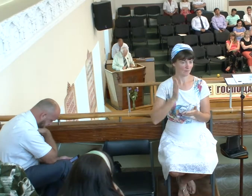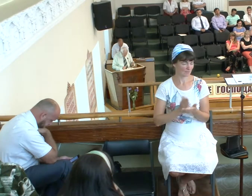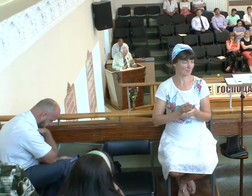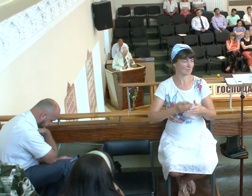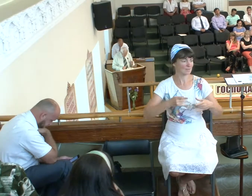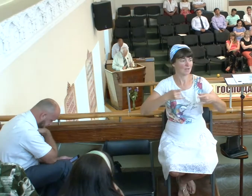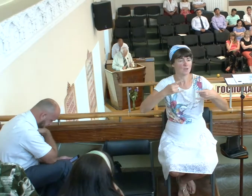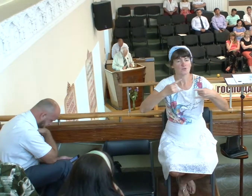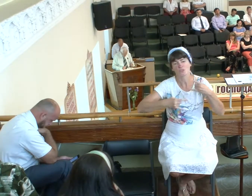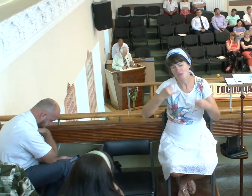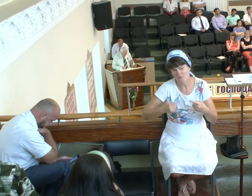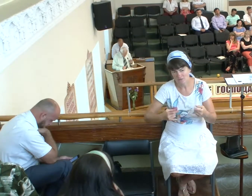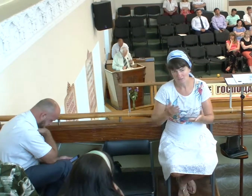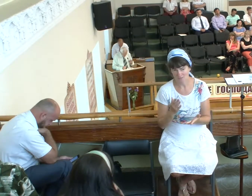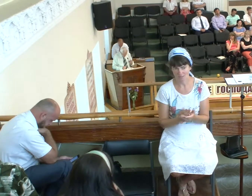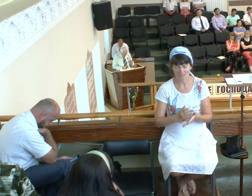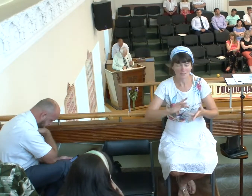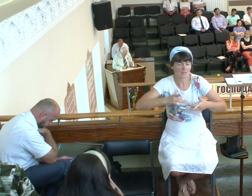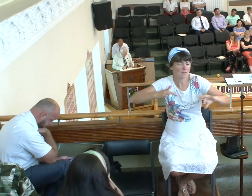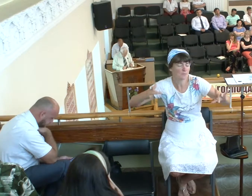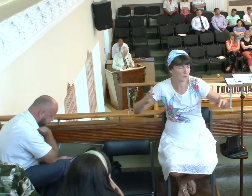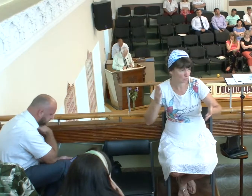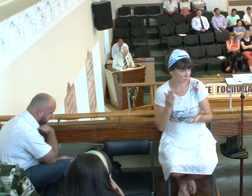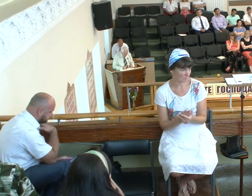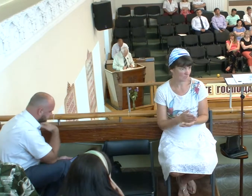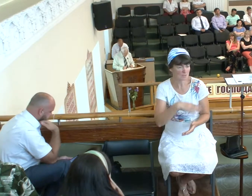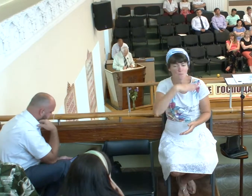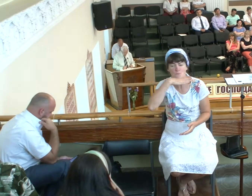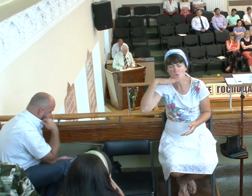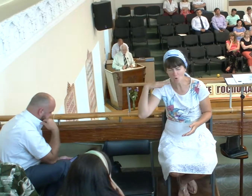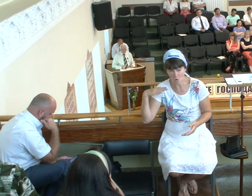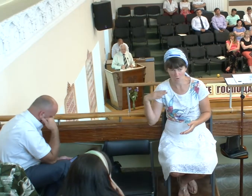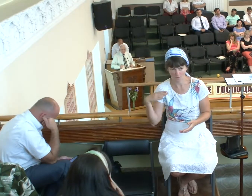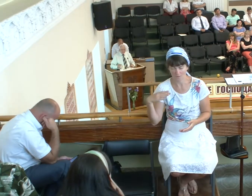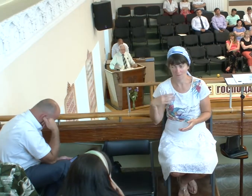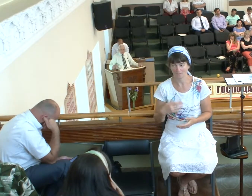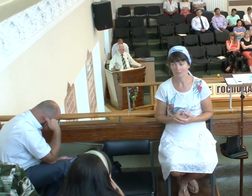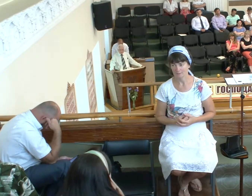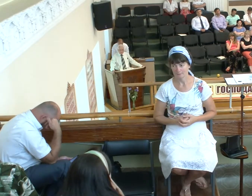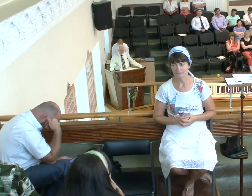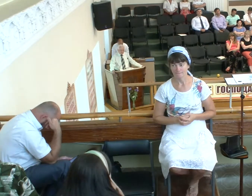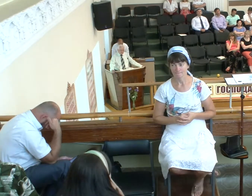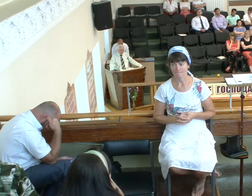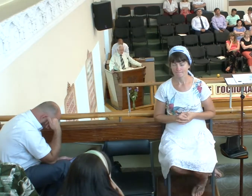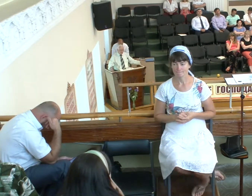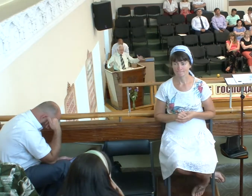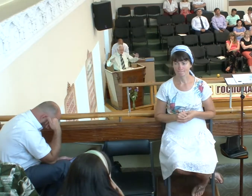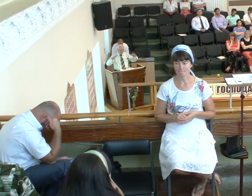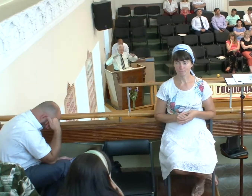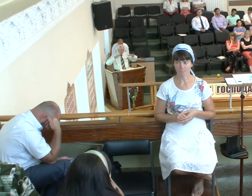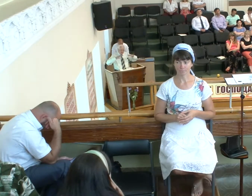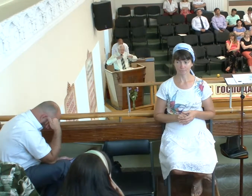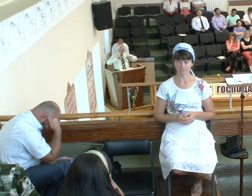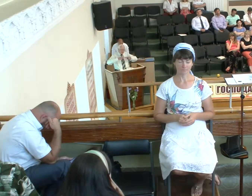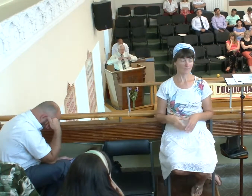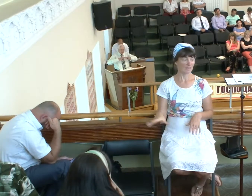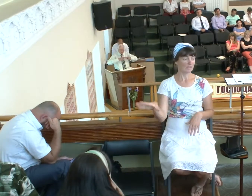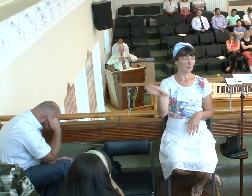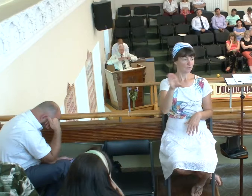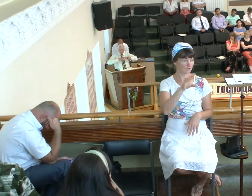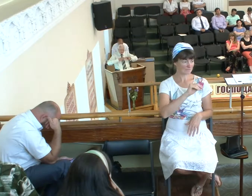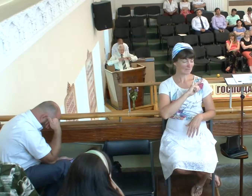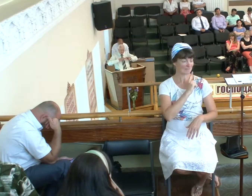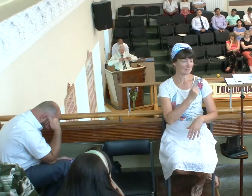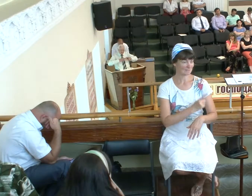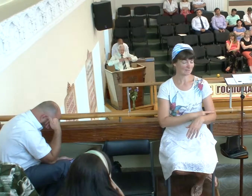Он сделался главой его лба, камень протыкания, камень соблазна. Действительно, братья и сестры, все силы ада